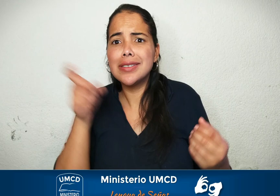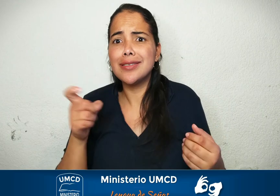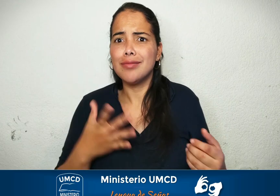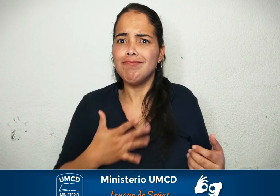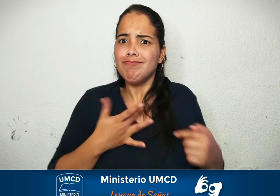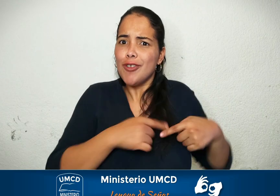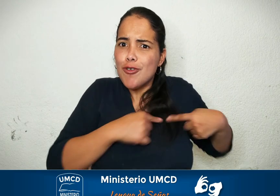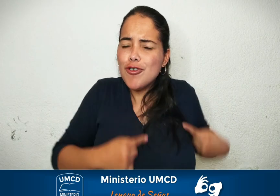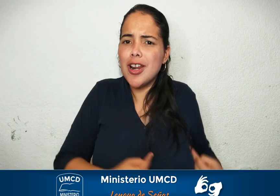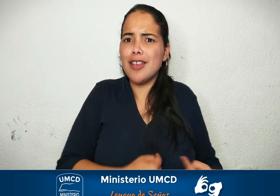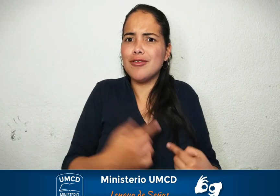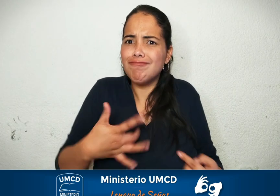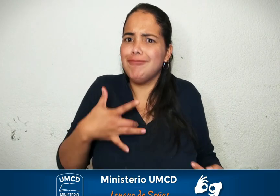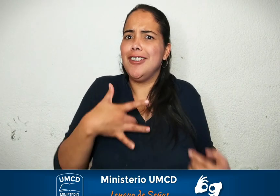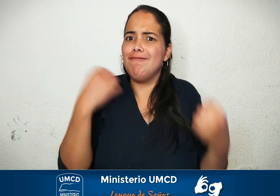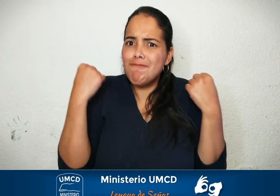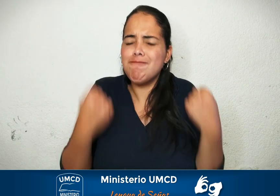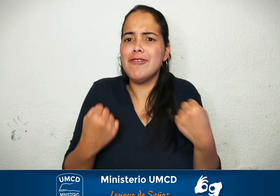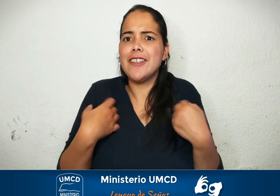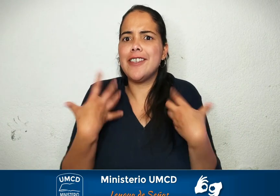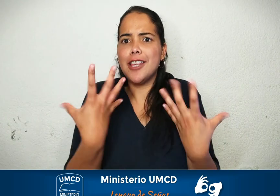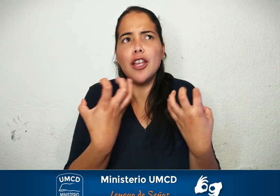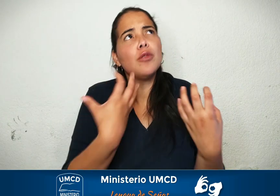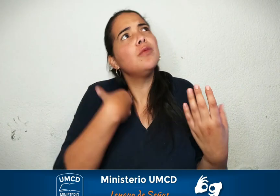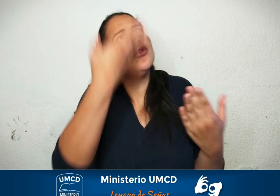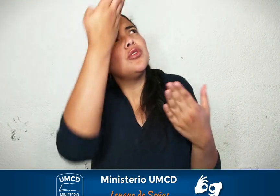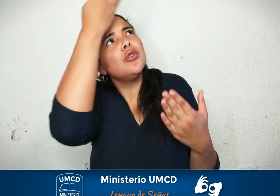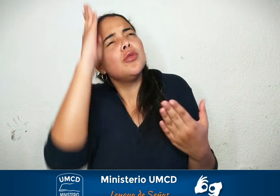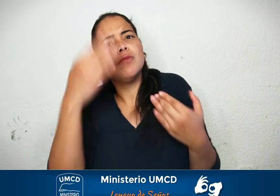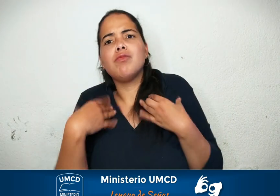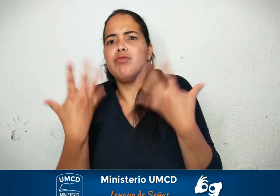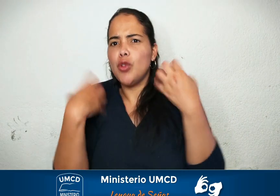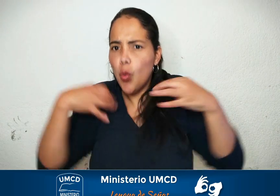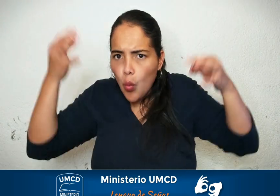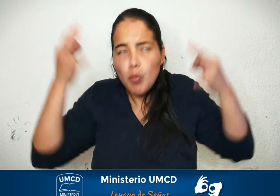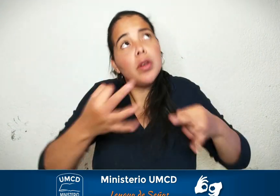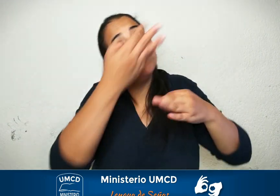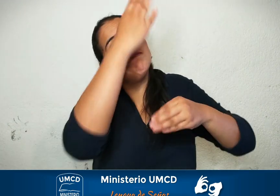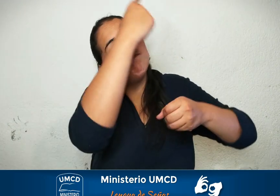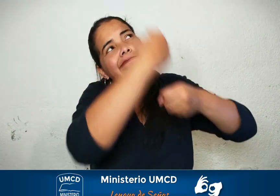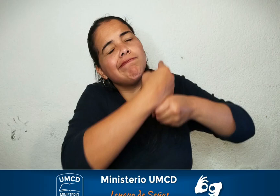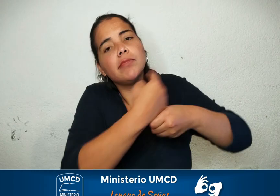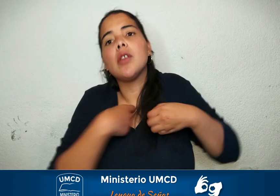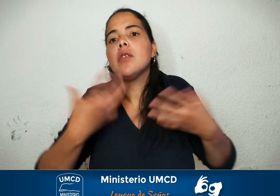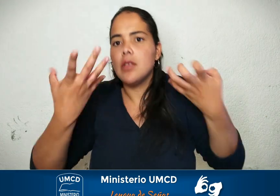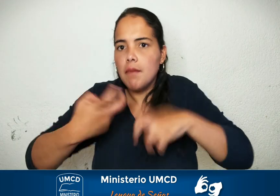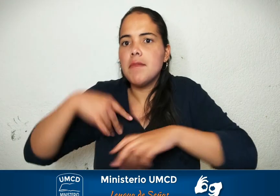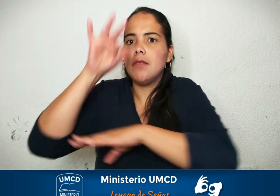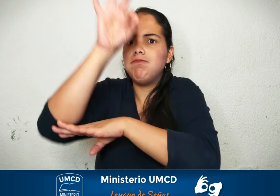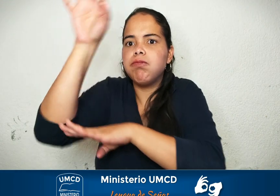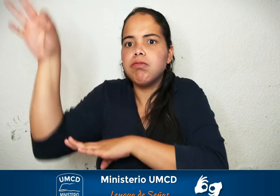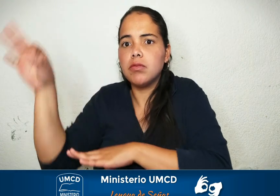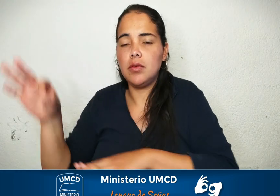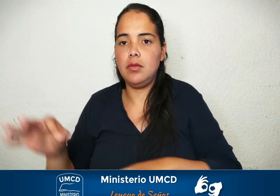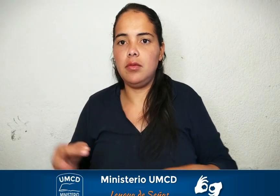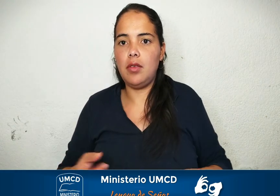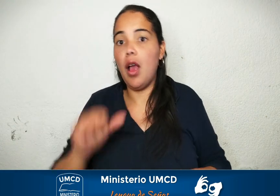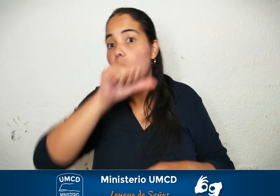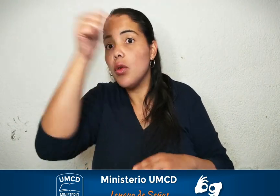en mí un corazón dispuesto a escuchar a Dios y cumplir la responsabilidad que Él me ha